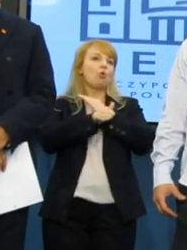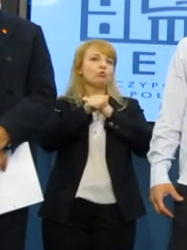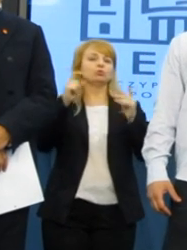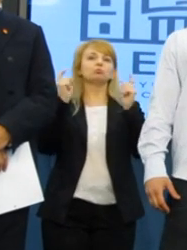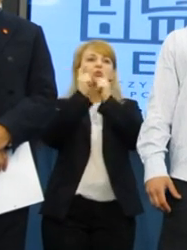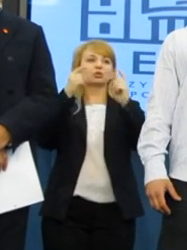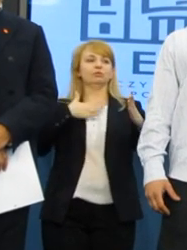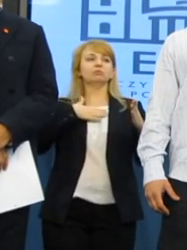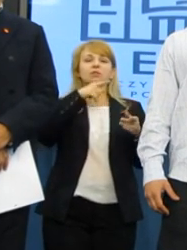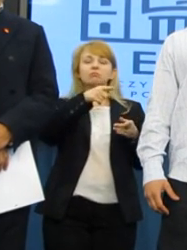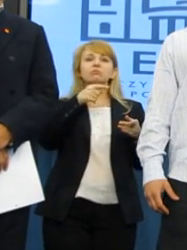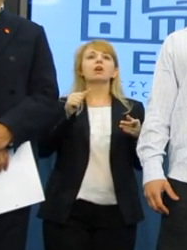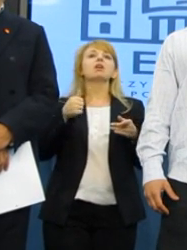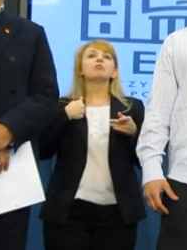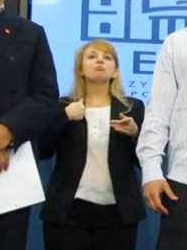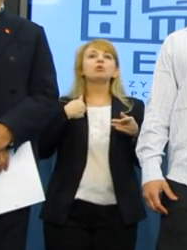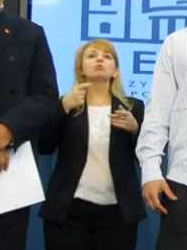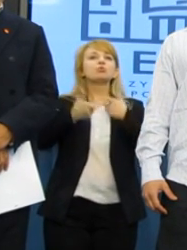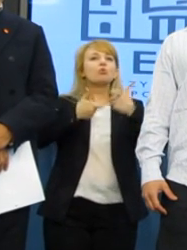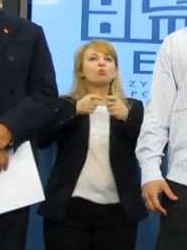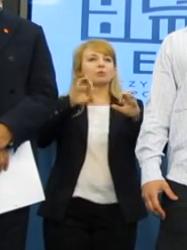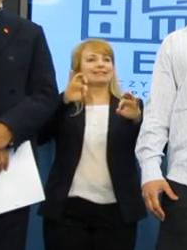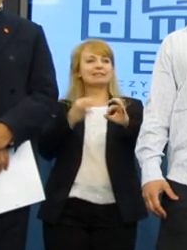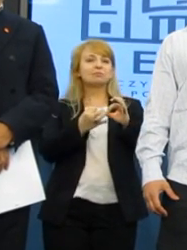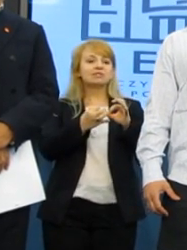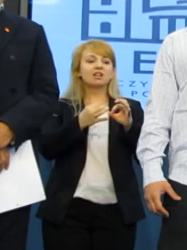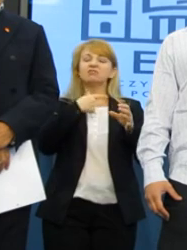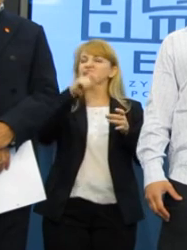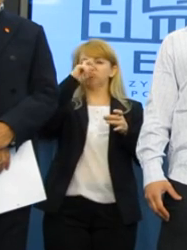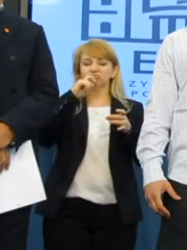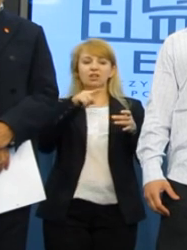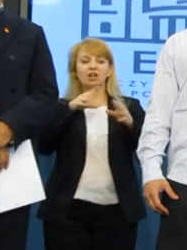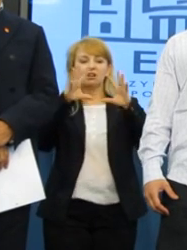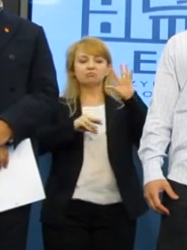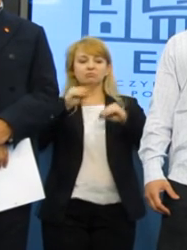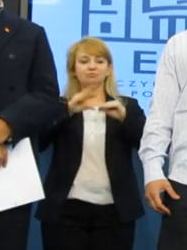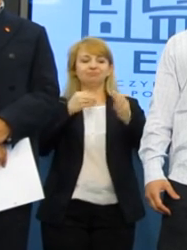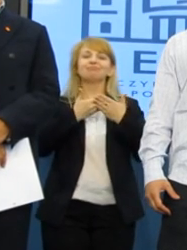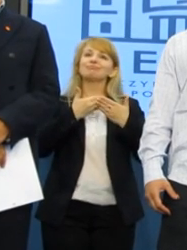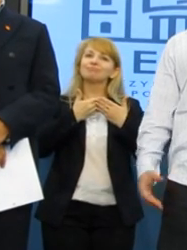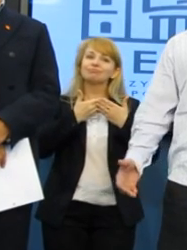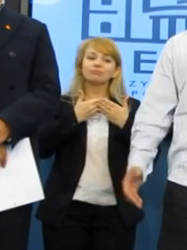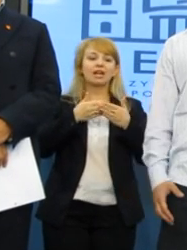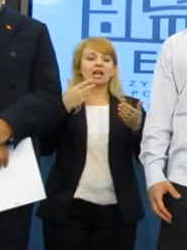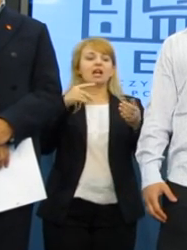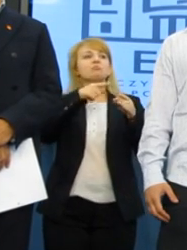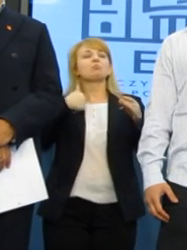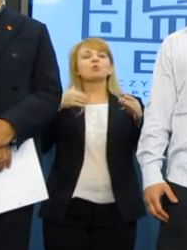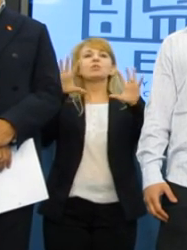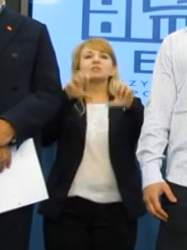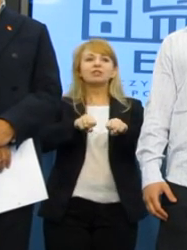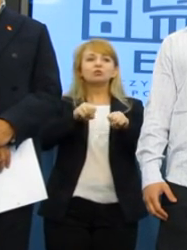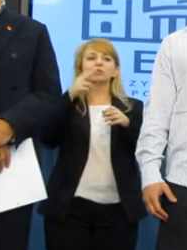były w sposób, no, dość nawet nieudolny fabrykowane. No cóż, siedziałem